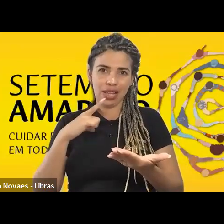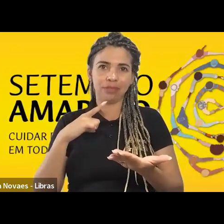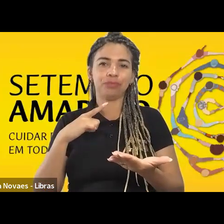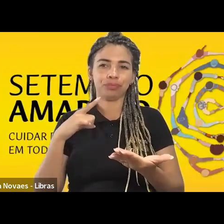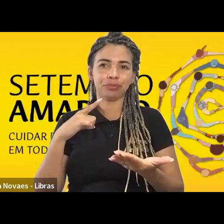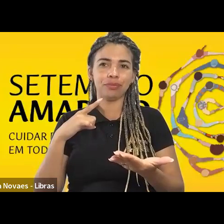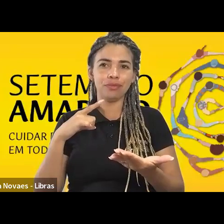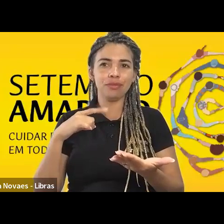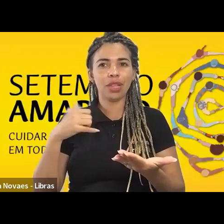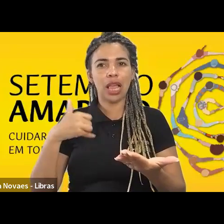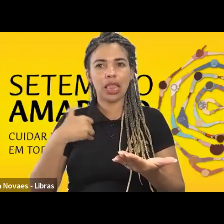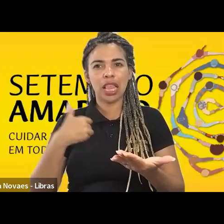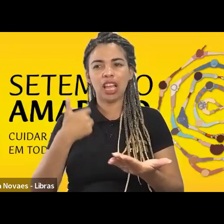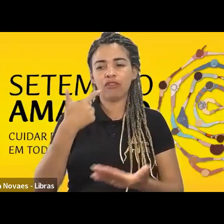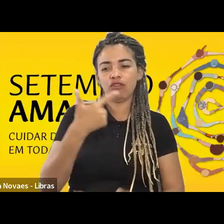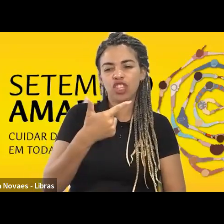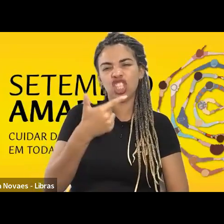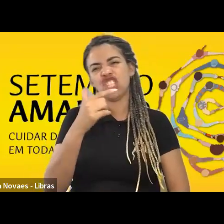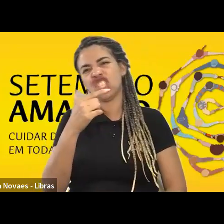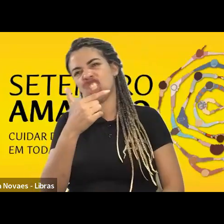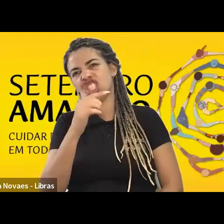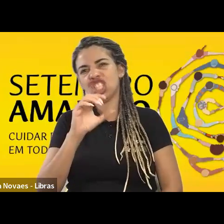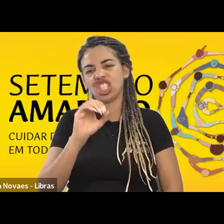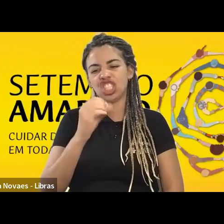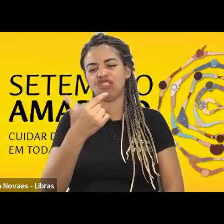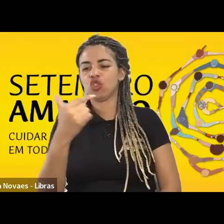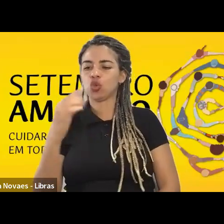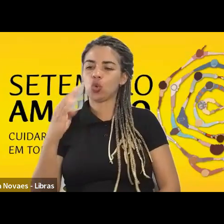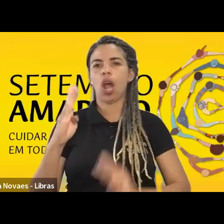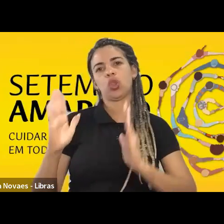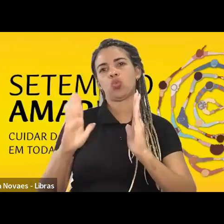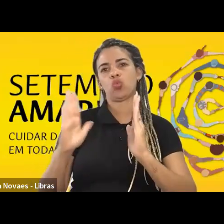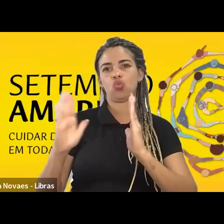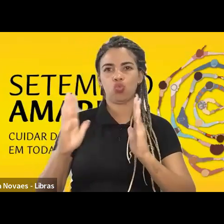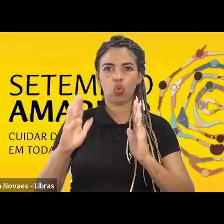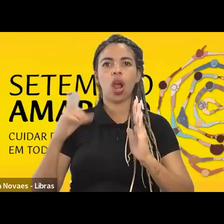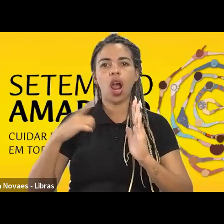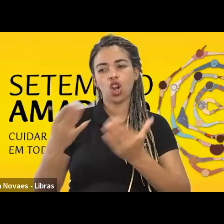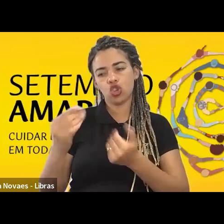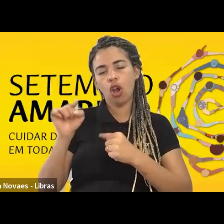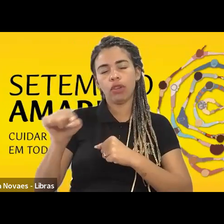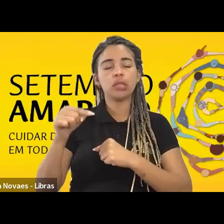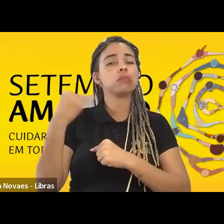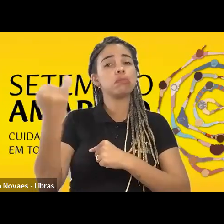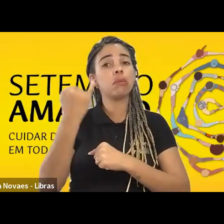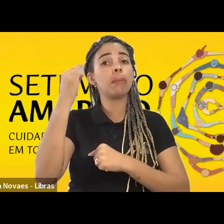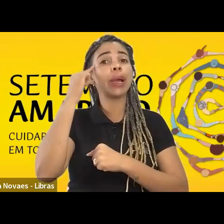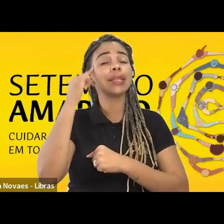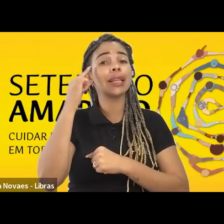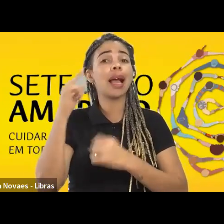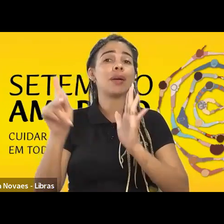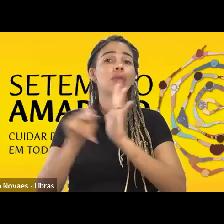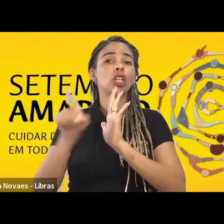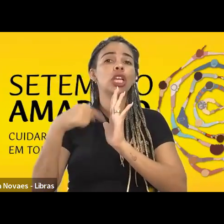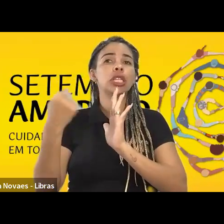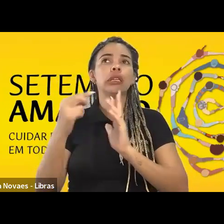aí entre os 20 e 24 anos de idade. Então, pensar o adolescente nesse sentido é importante para que a gente também não tenha uma